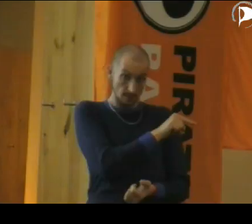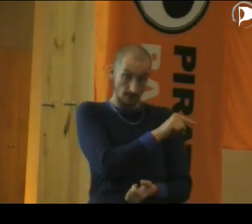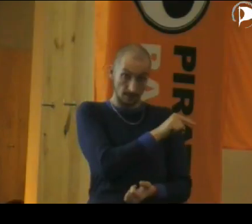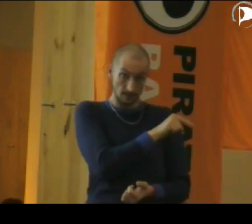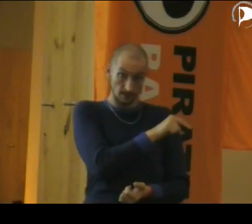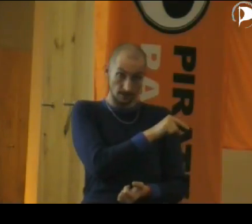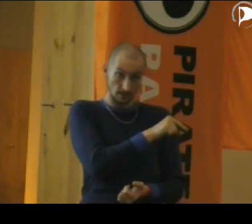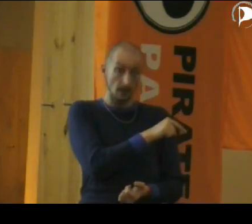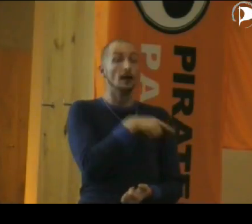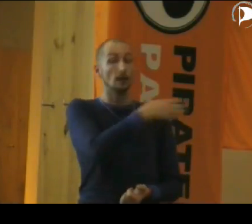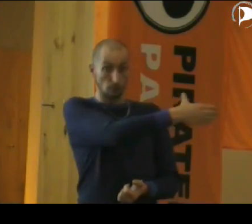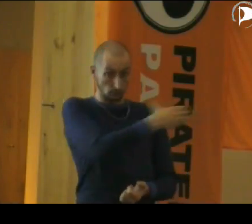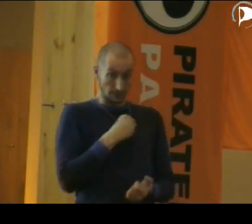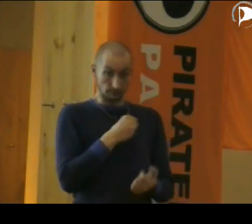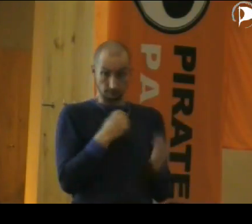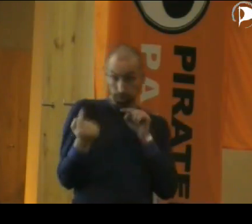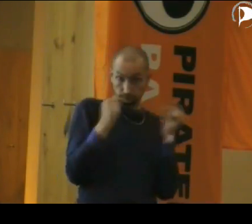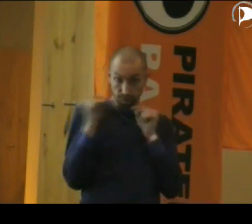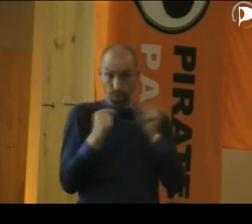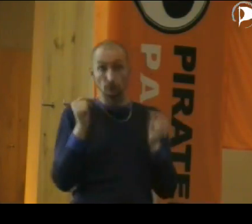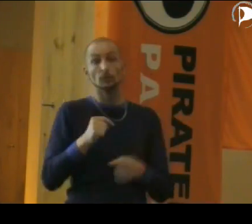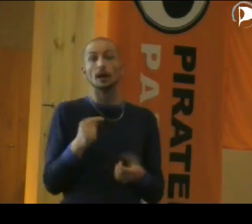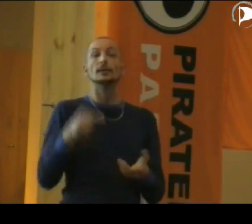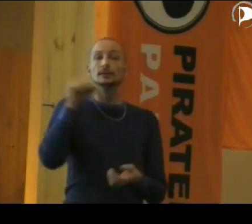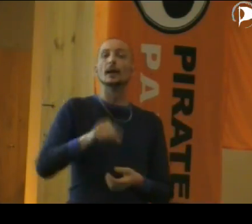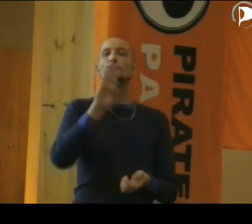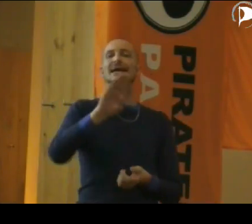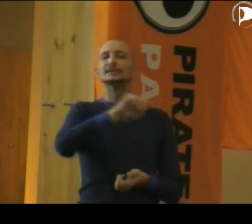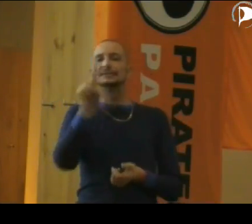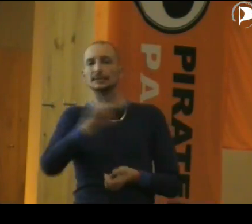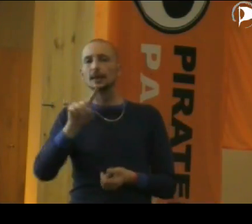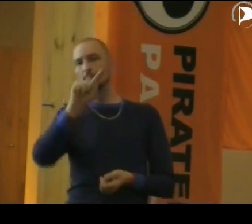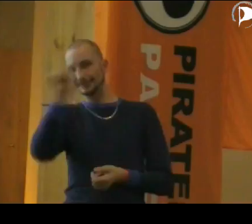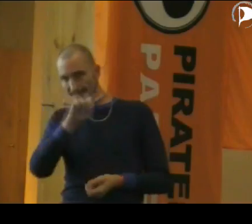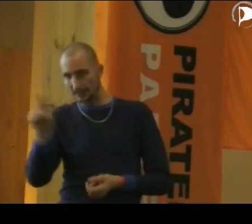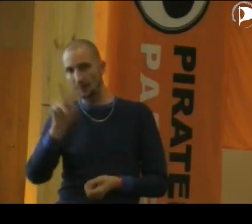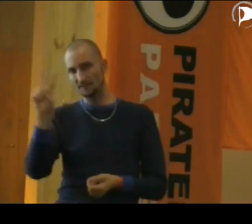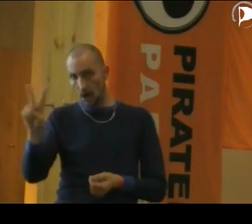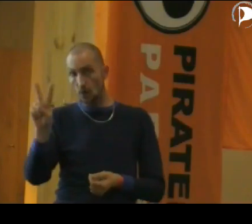nochmals unsere gastgeber ließen sich nicht einfach wenn man das ganze